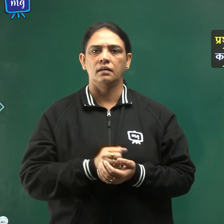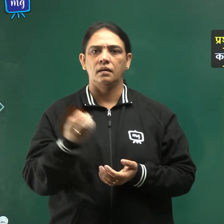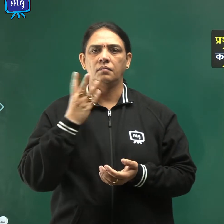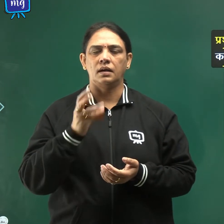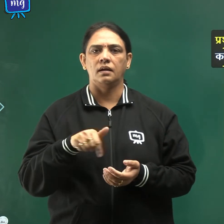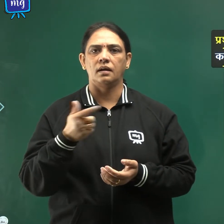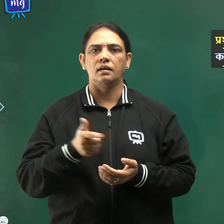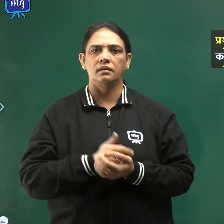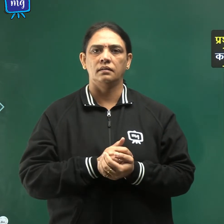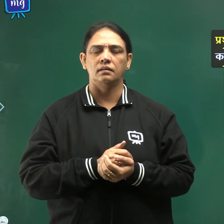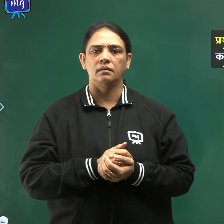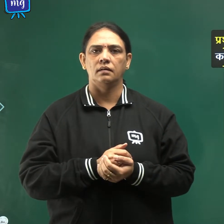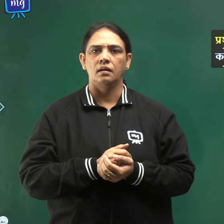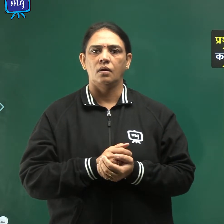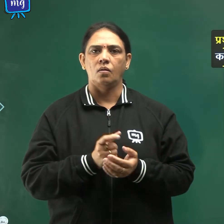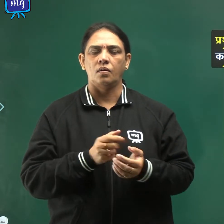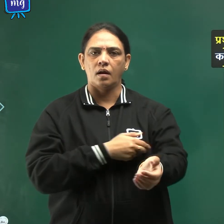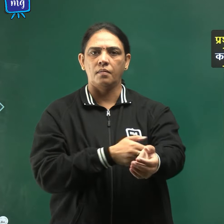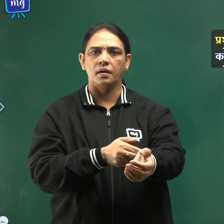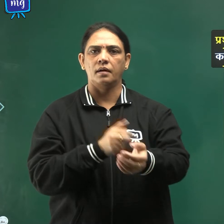बंटन का बहुलक